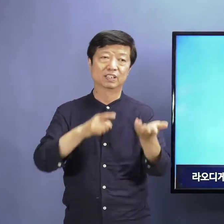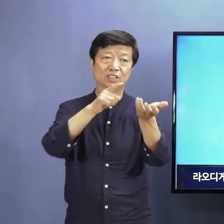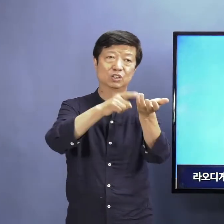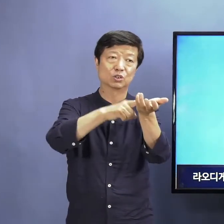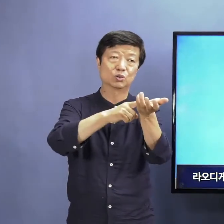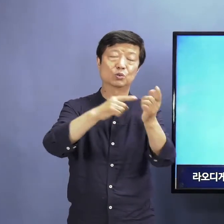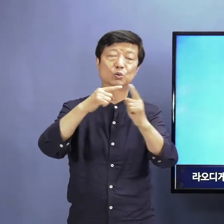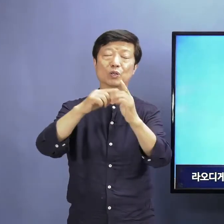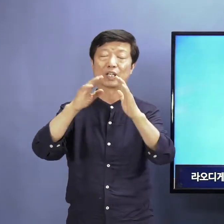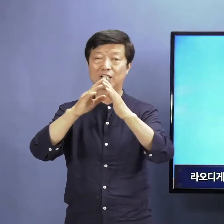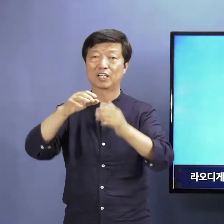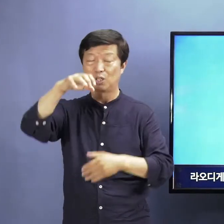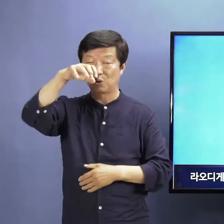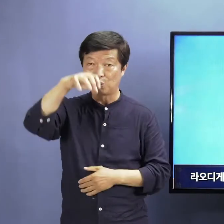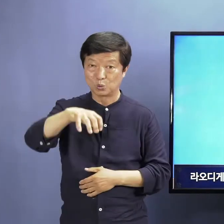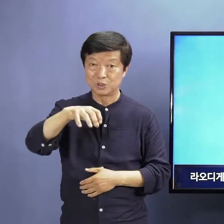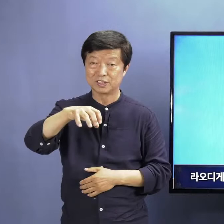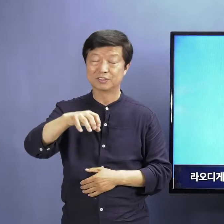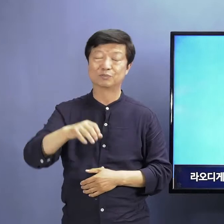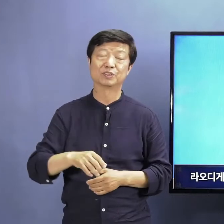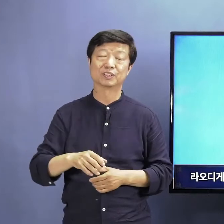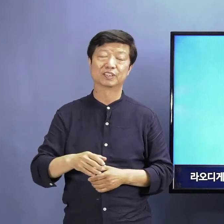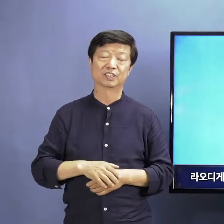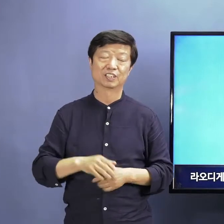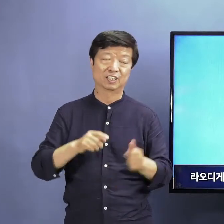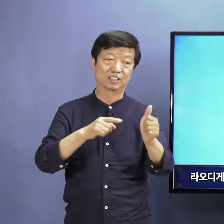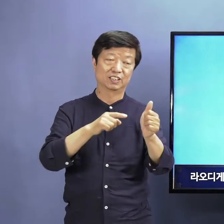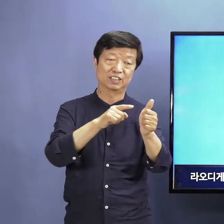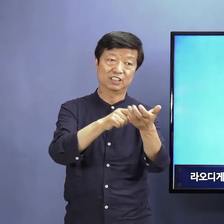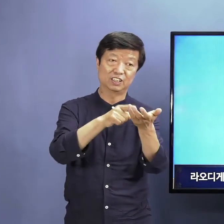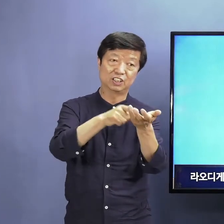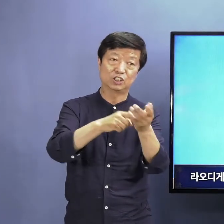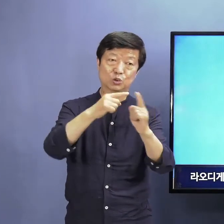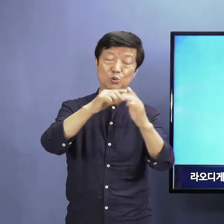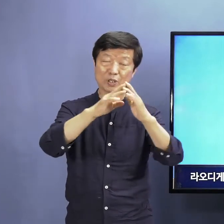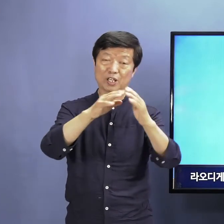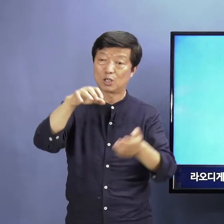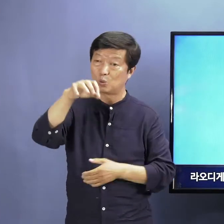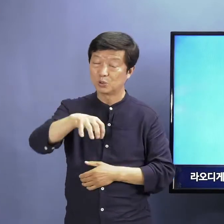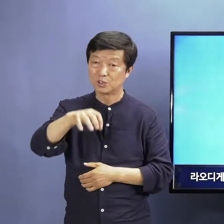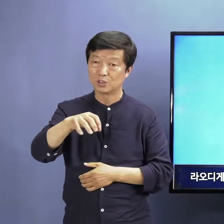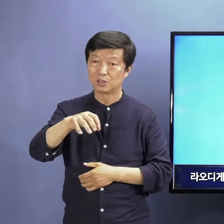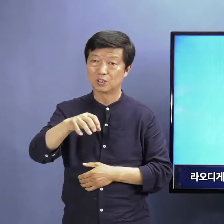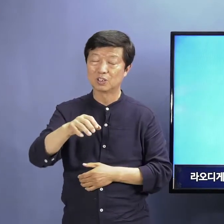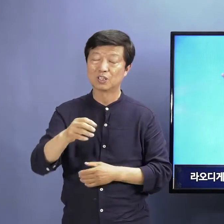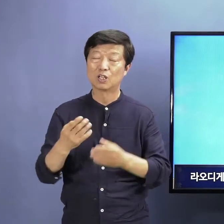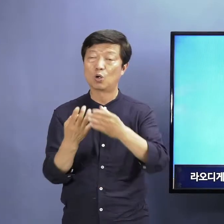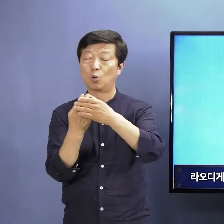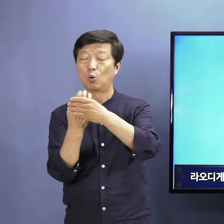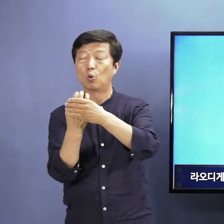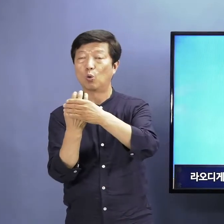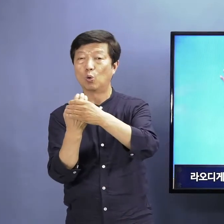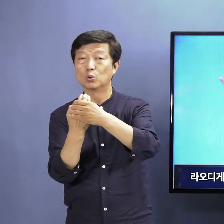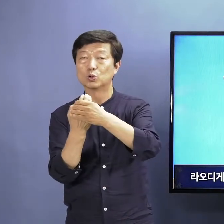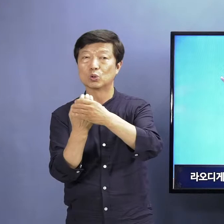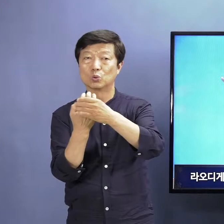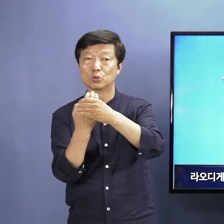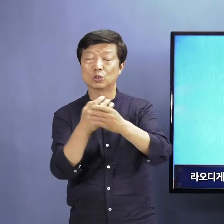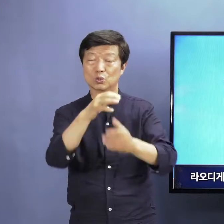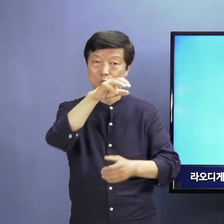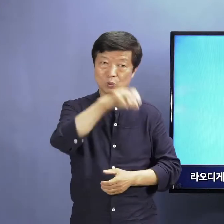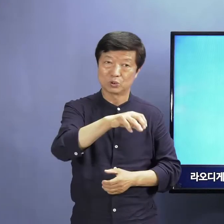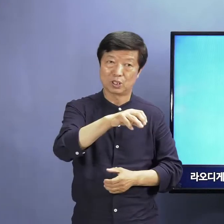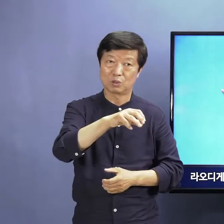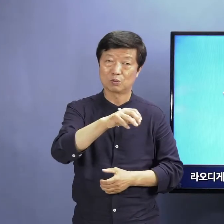위치가, 라오디게아 교회가 있는 그 라오디게아의 위치가 온천이 있는 히에라폴리스와